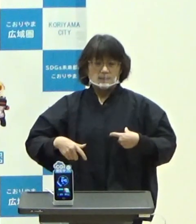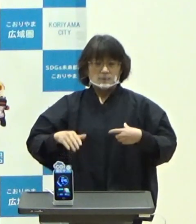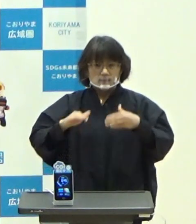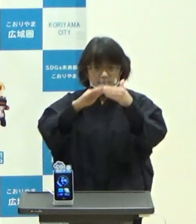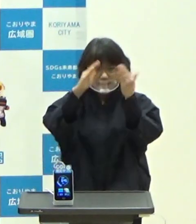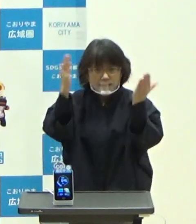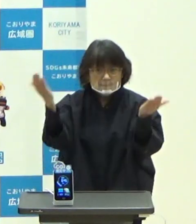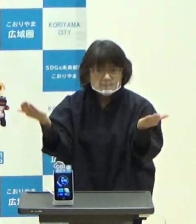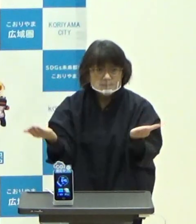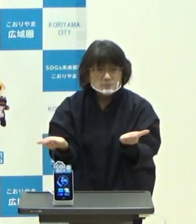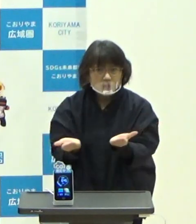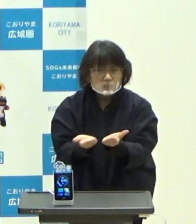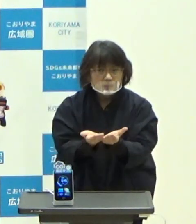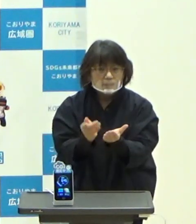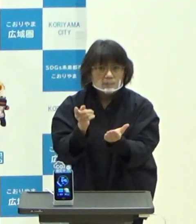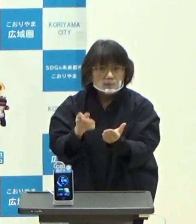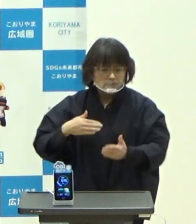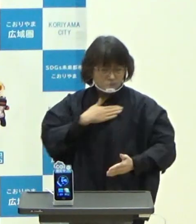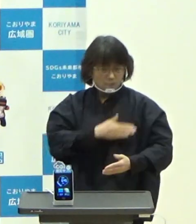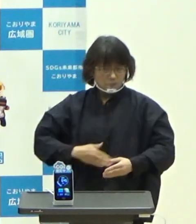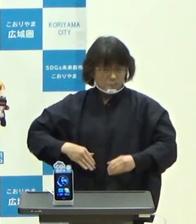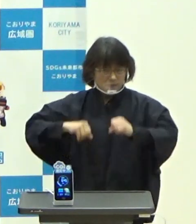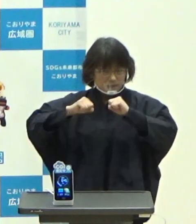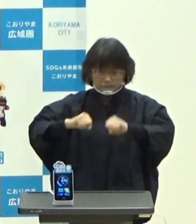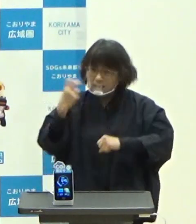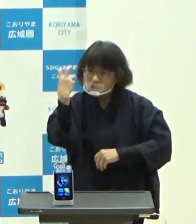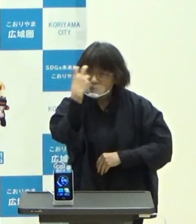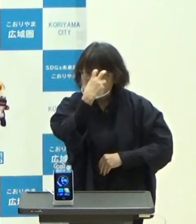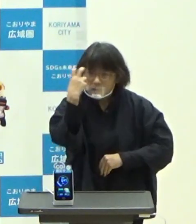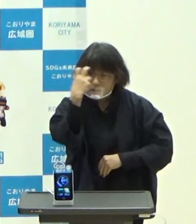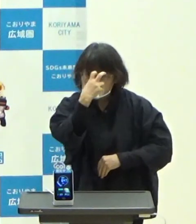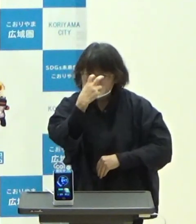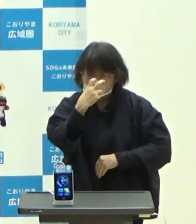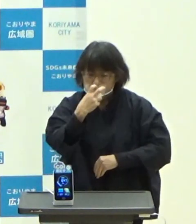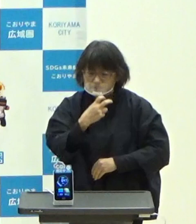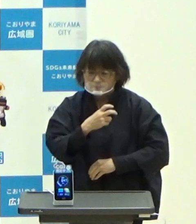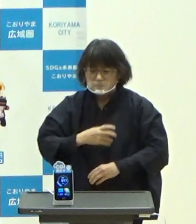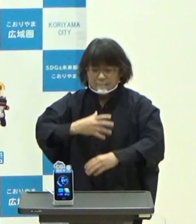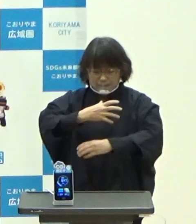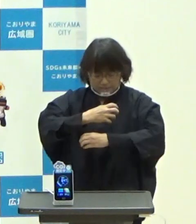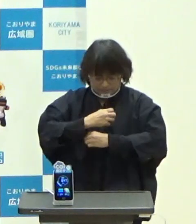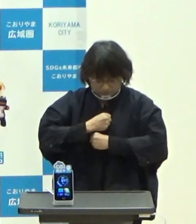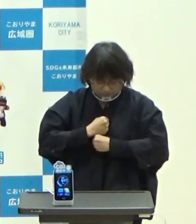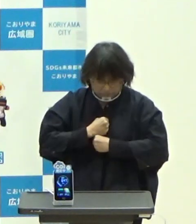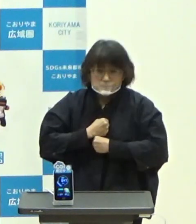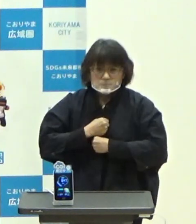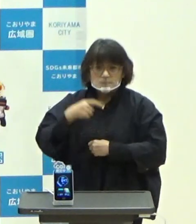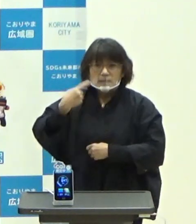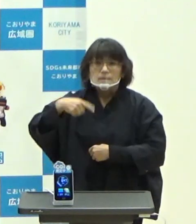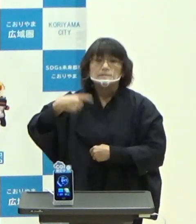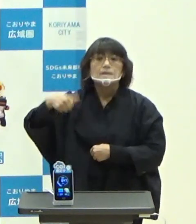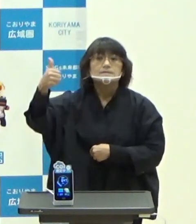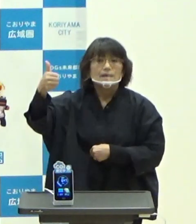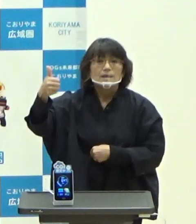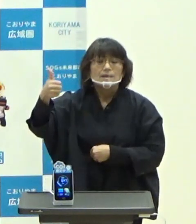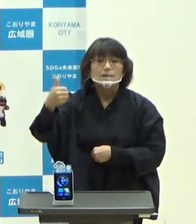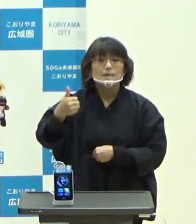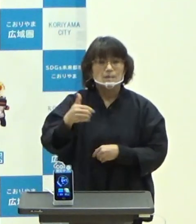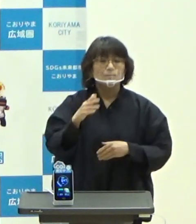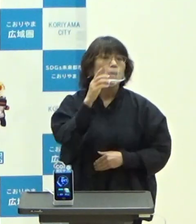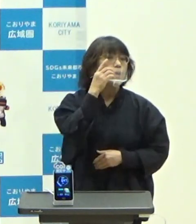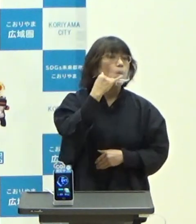に の健康管理に最新の注意で、先生方も保護者の方も望んでいただき